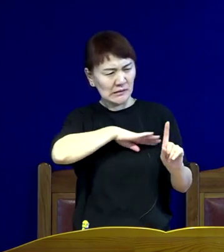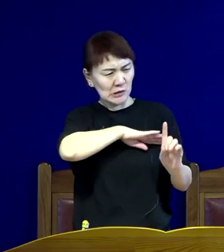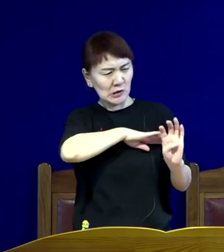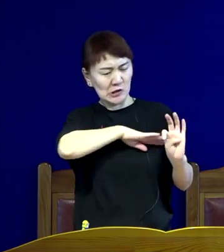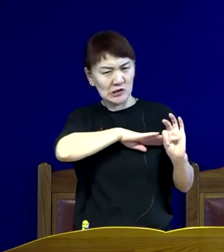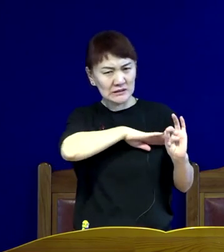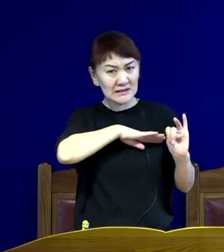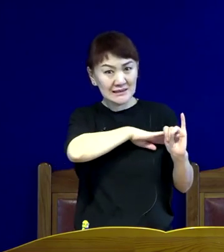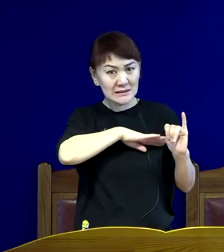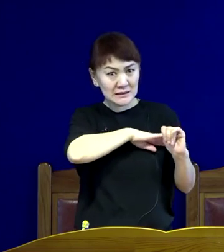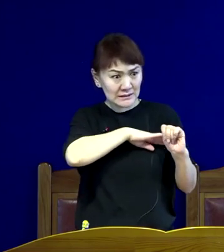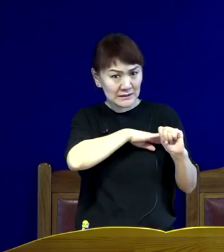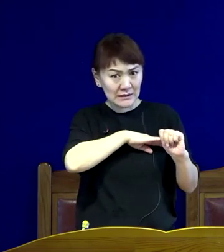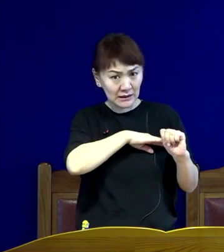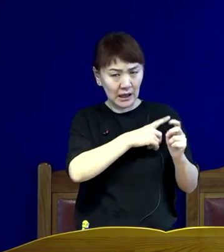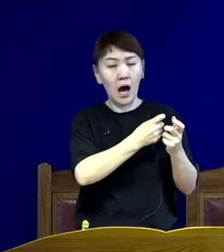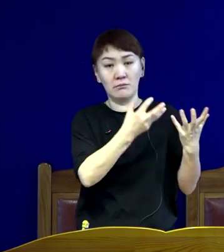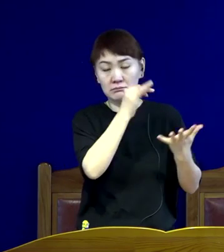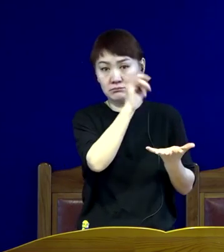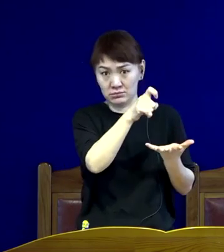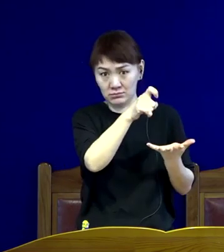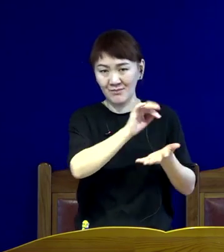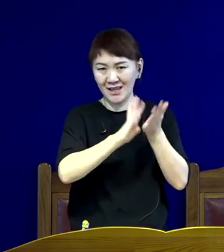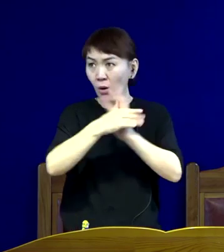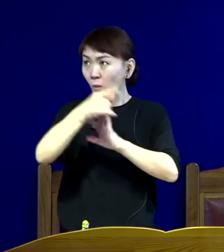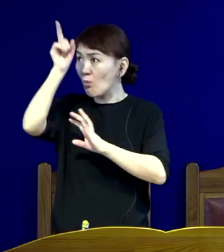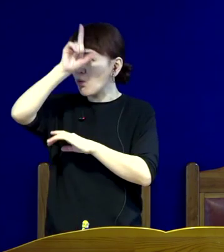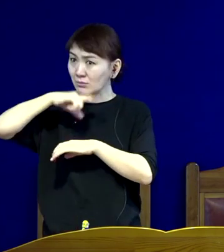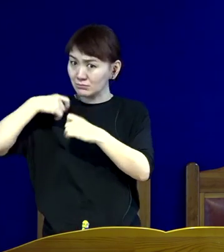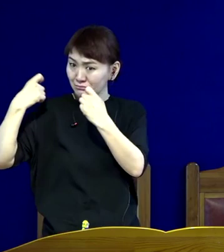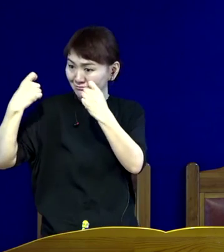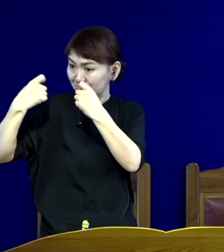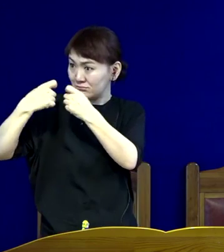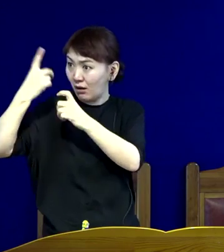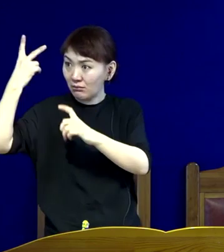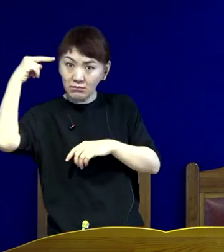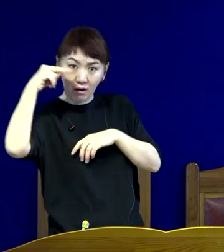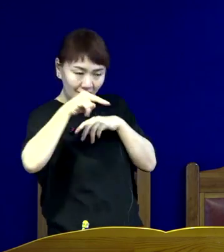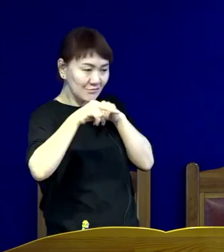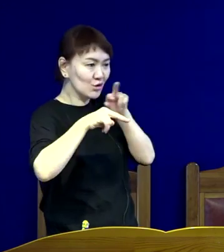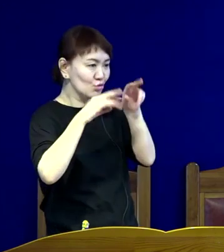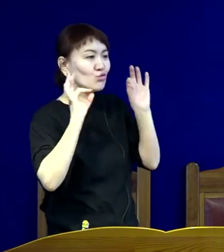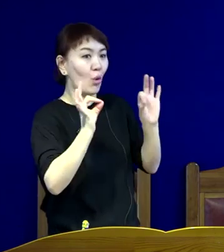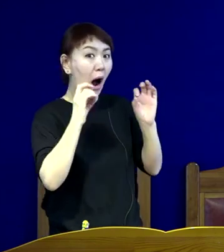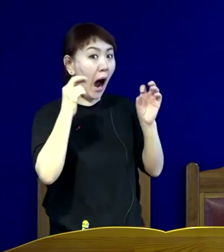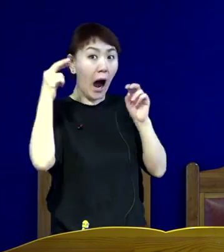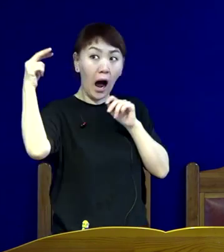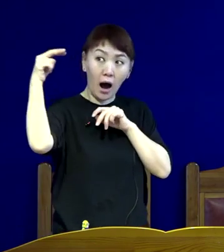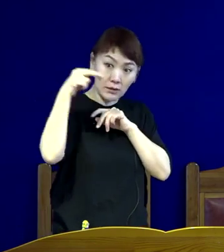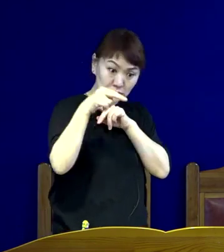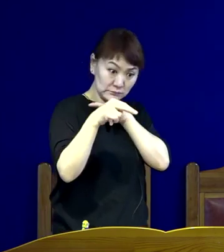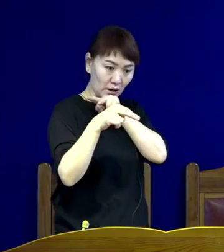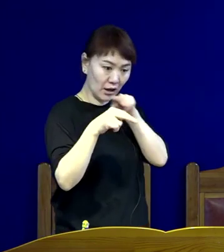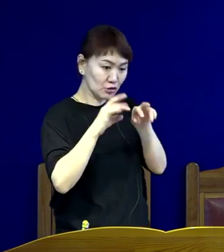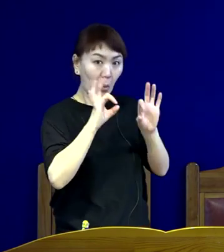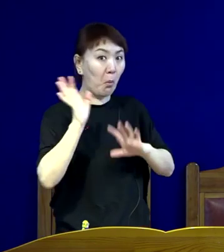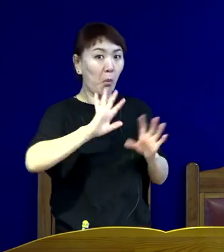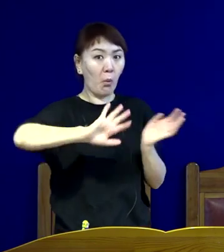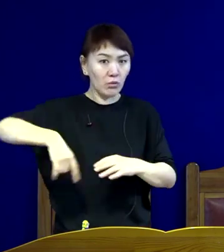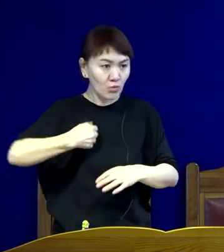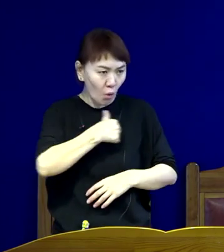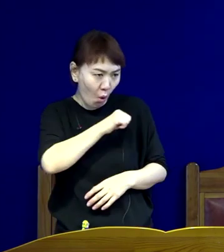нөгөө сул талаас нь болоод тэр хүнээ шүүдэг шүүхээр нөгөө сайн сайхан харилцаа маань норж